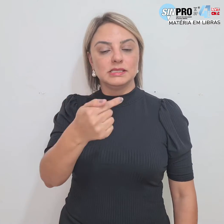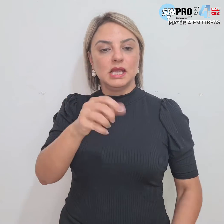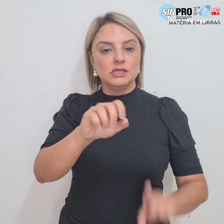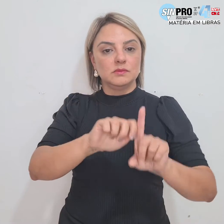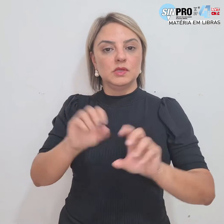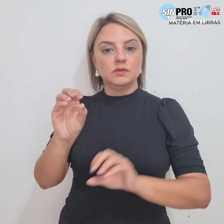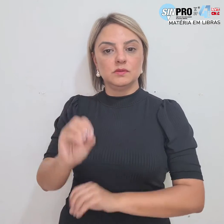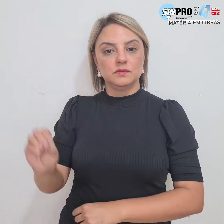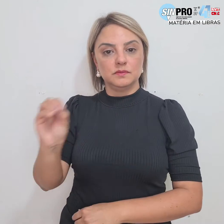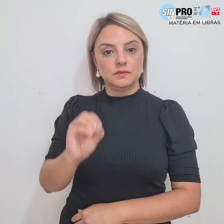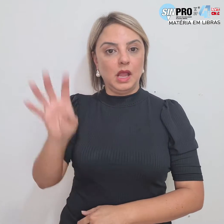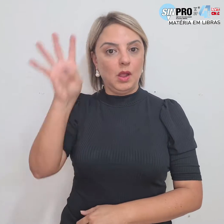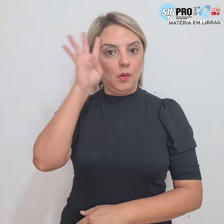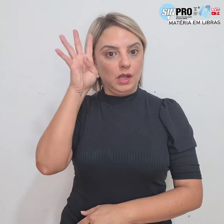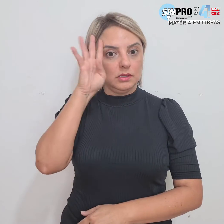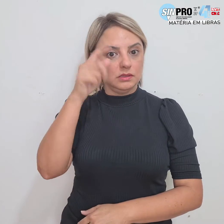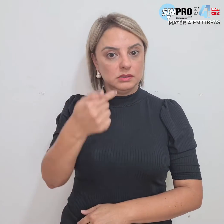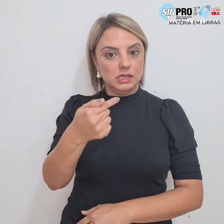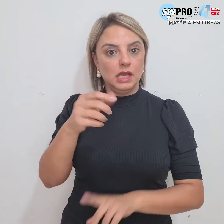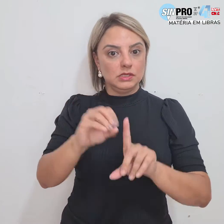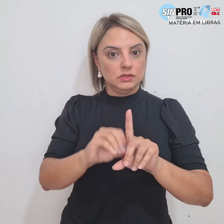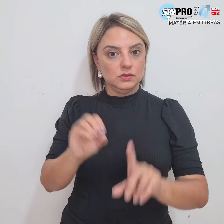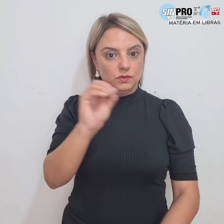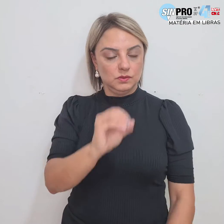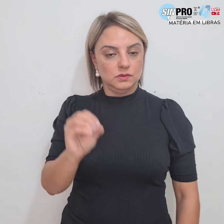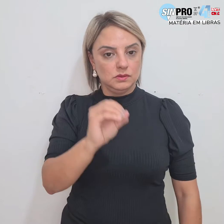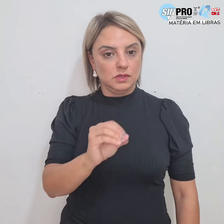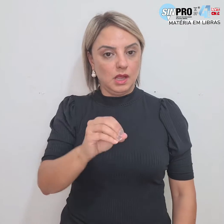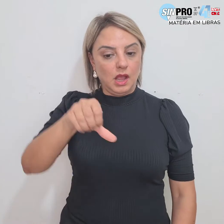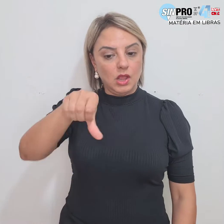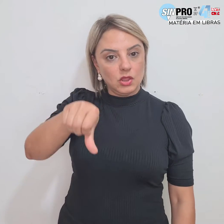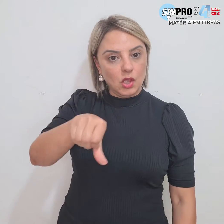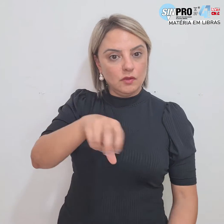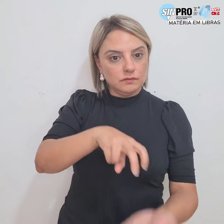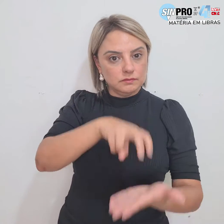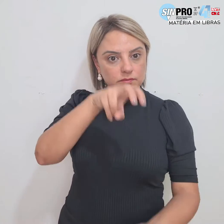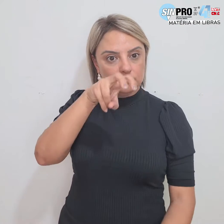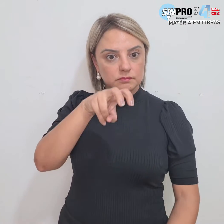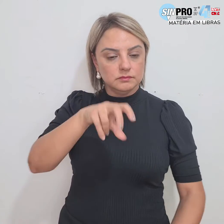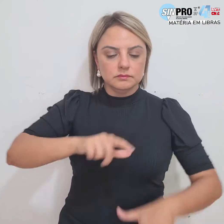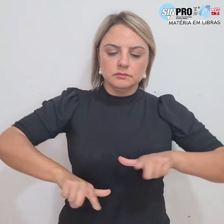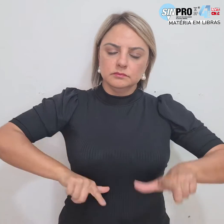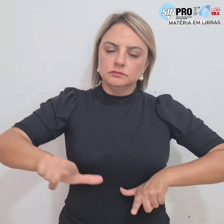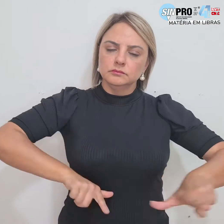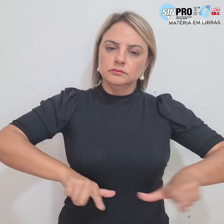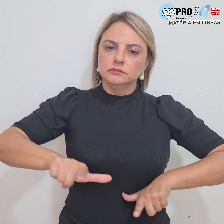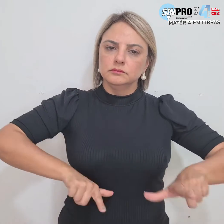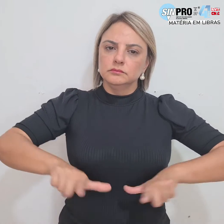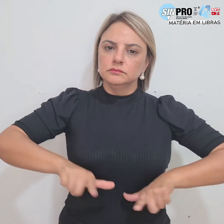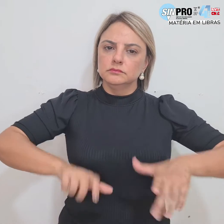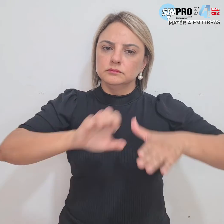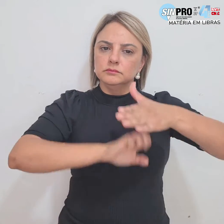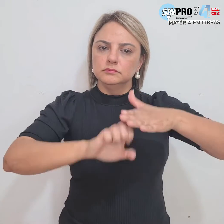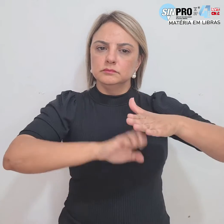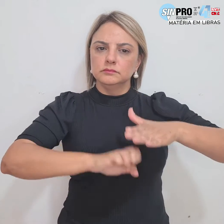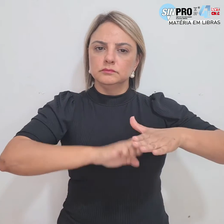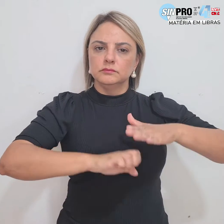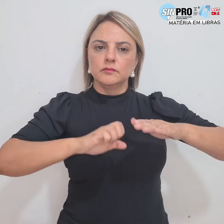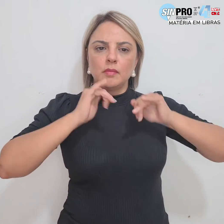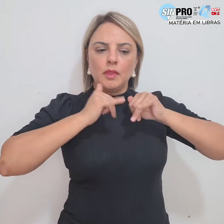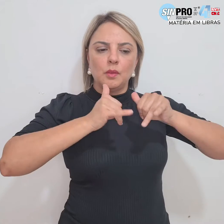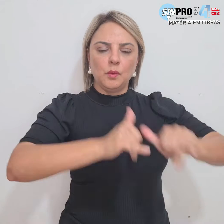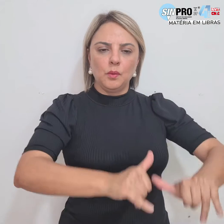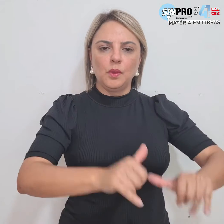-feira, 7 de outubro. Nesta quarta-feira, 7 de outubro, às 9 horas da manhã, trabalhadores da Companhia